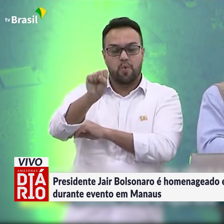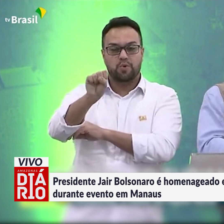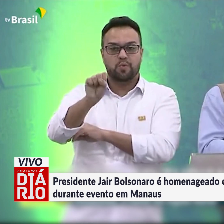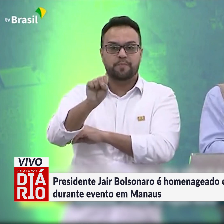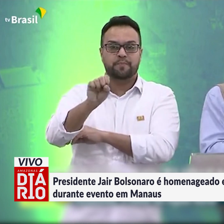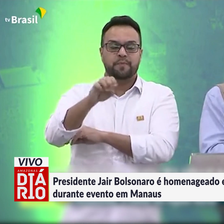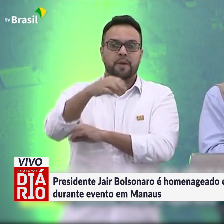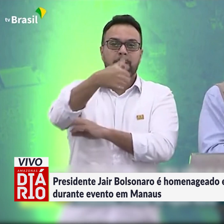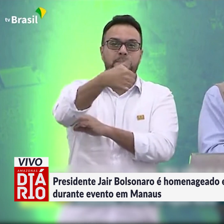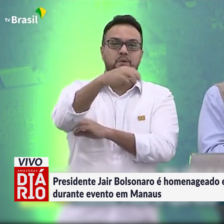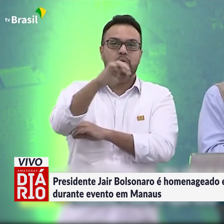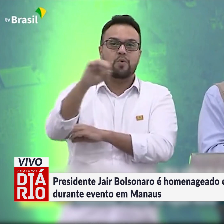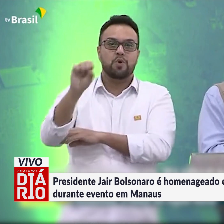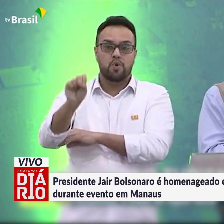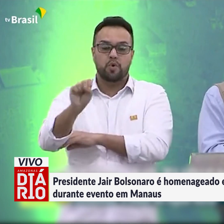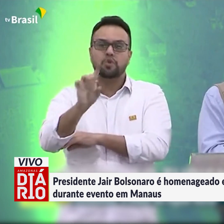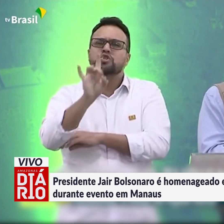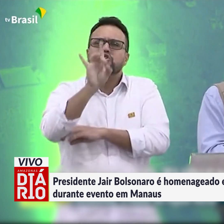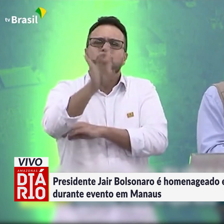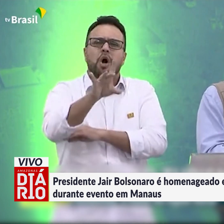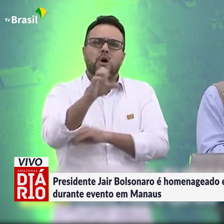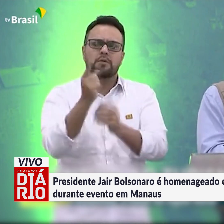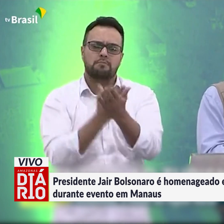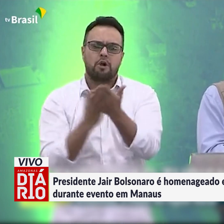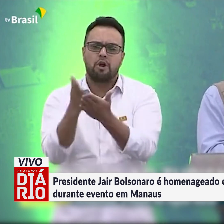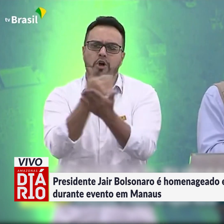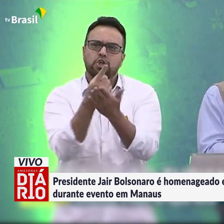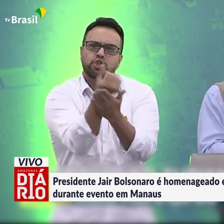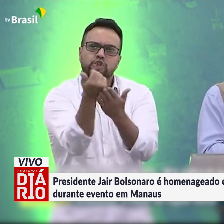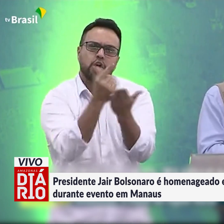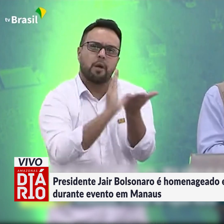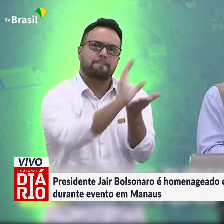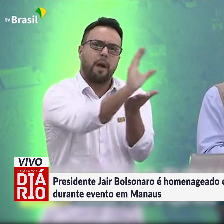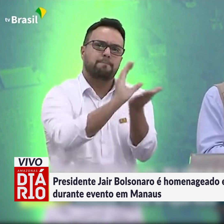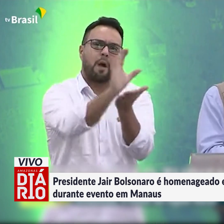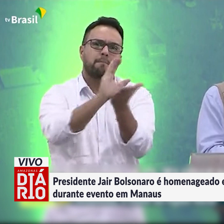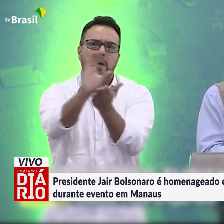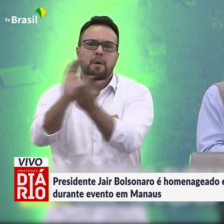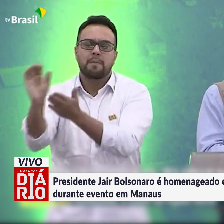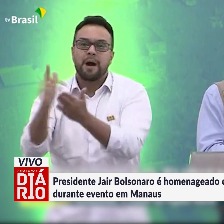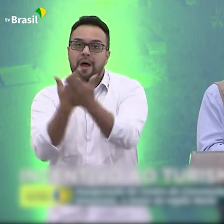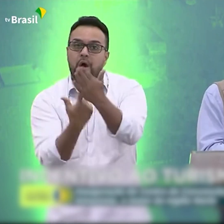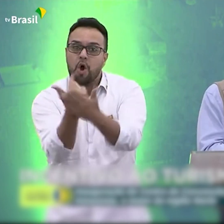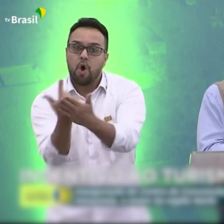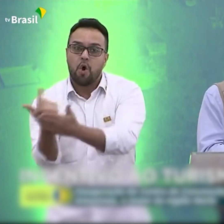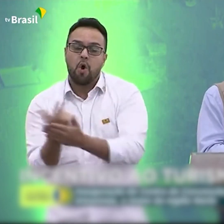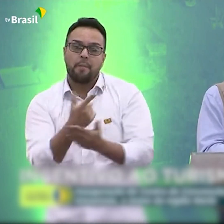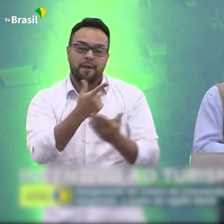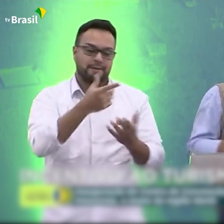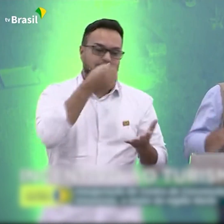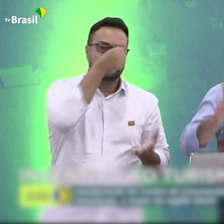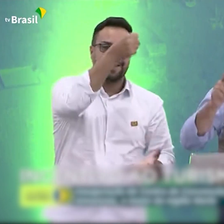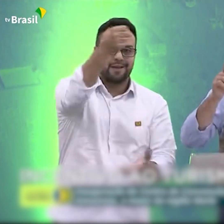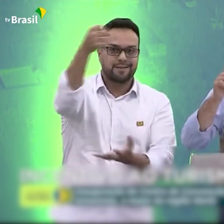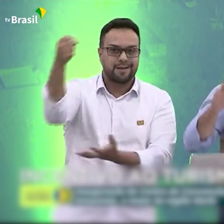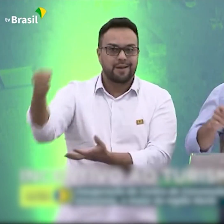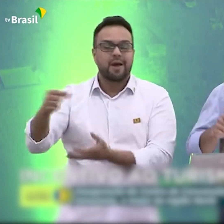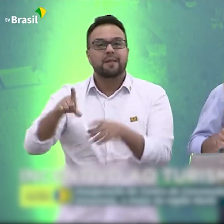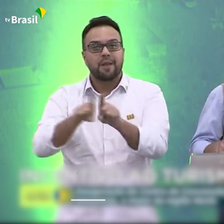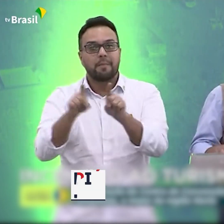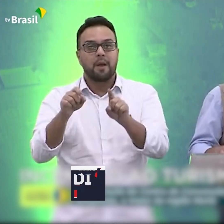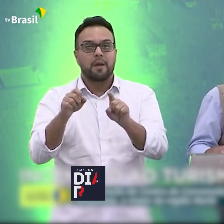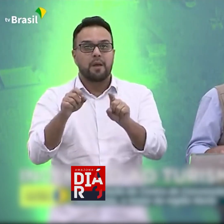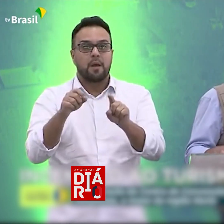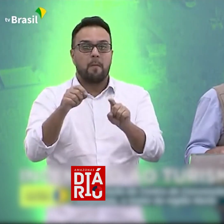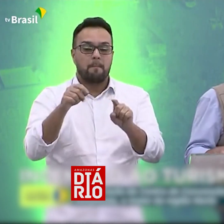com os recursos que foram destinados esse ano para aquisição de cestas básicas, inclusive para a